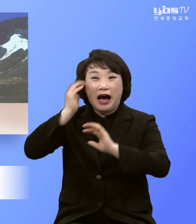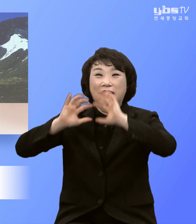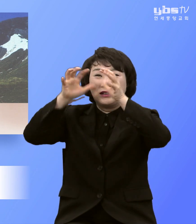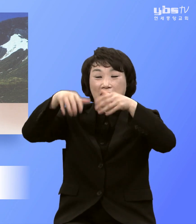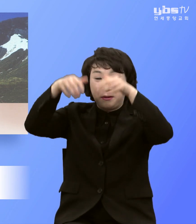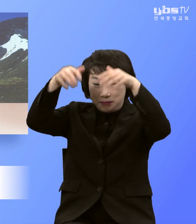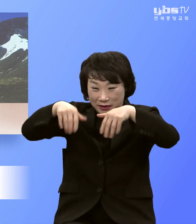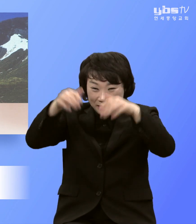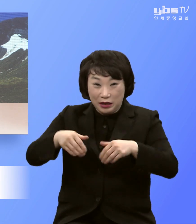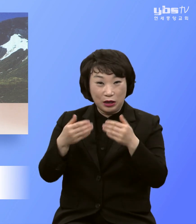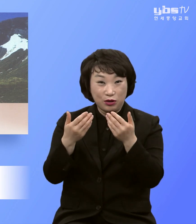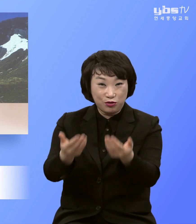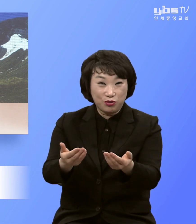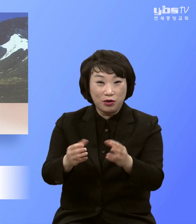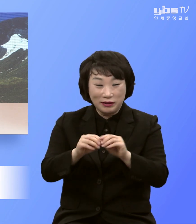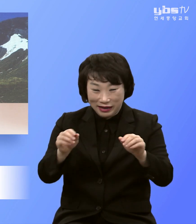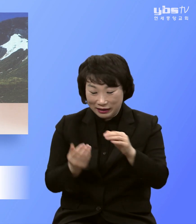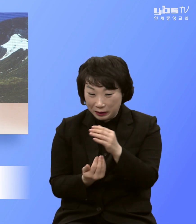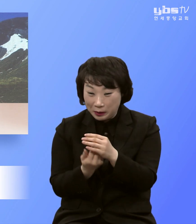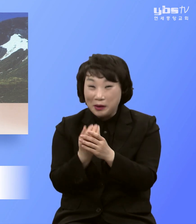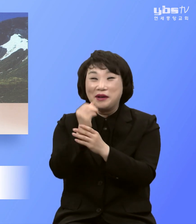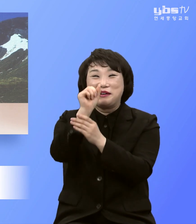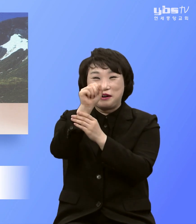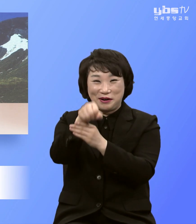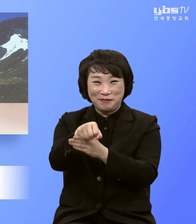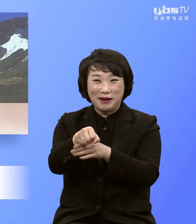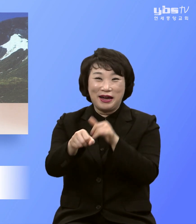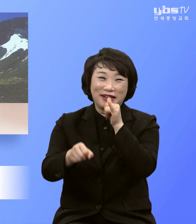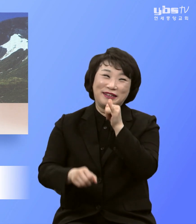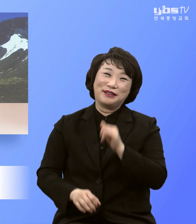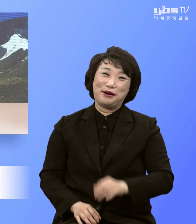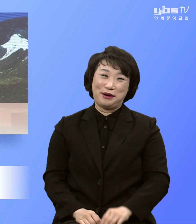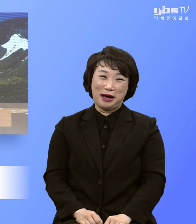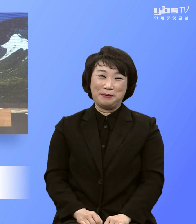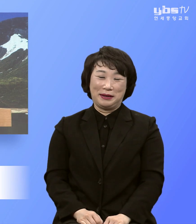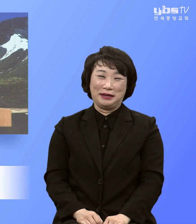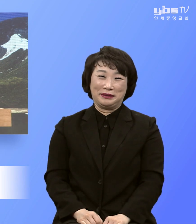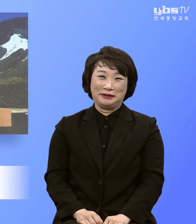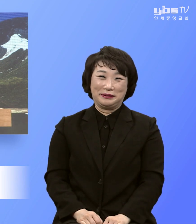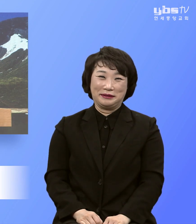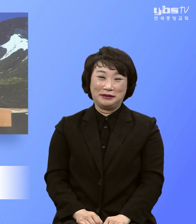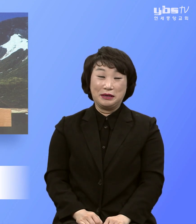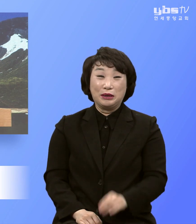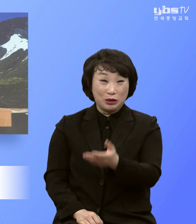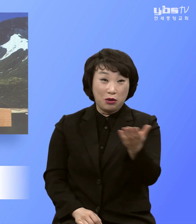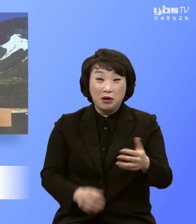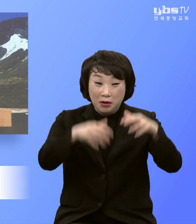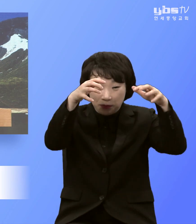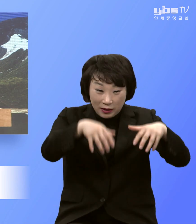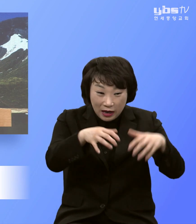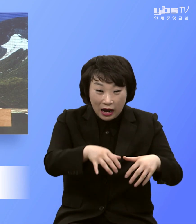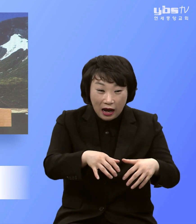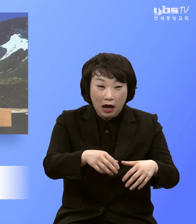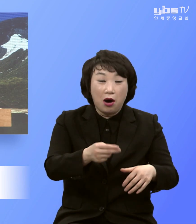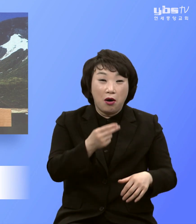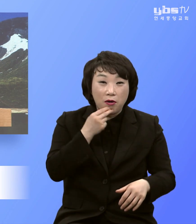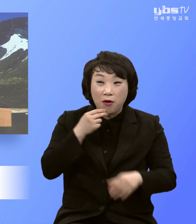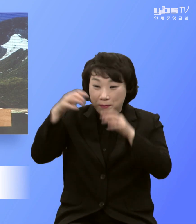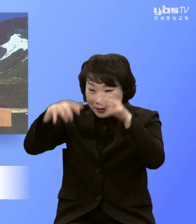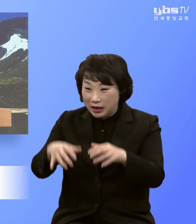하늘이 비를 주고 땅이 열매를 내었더라. 비 오고 안 오는 것도